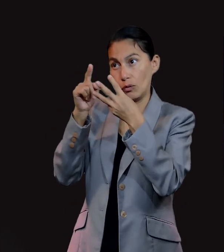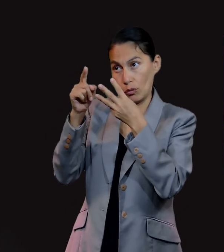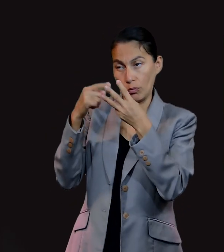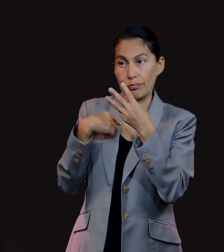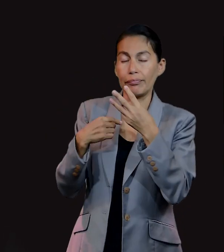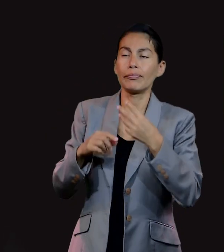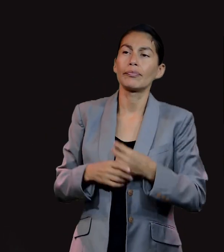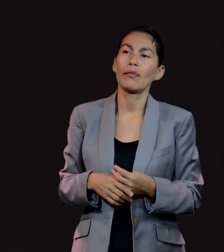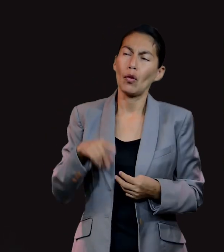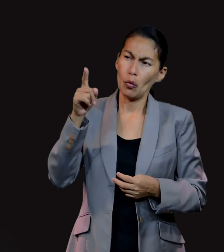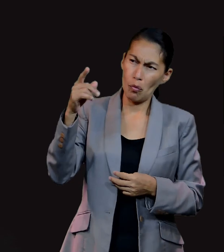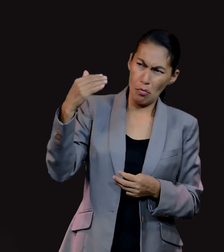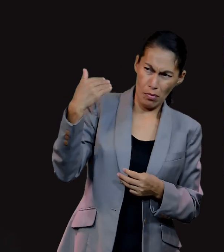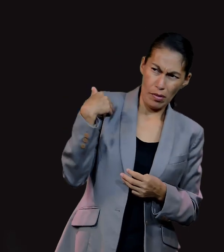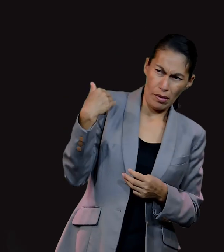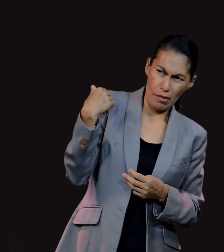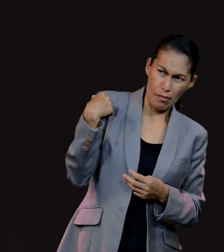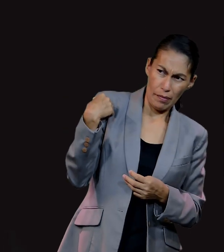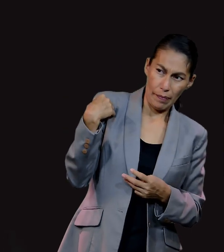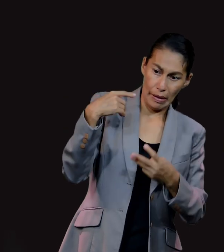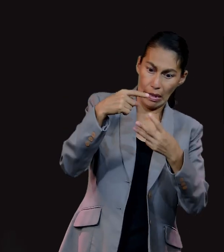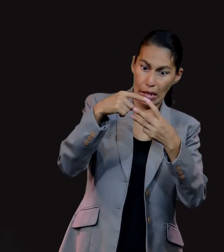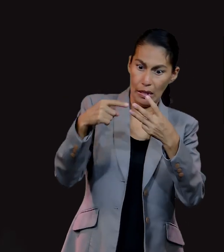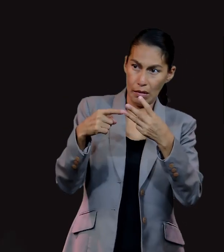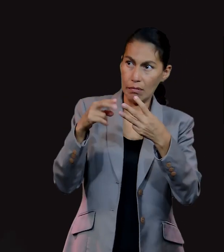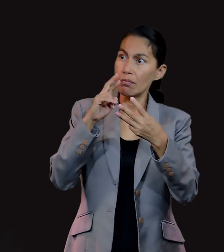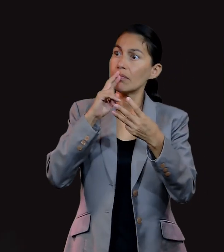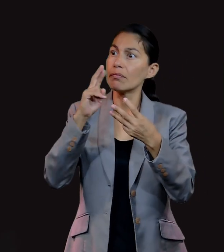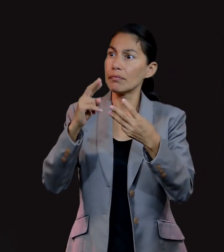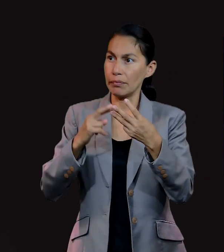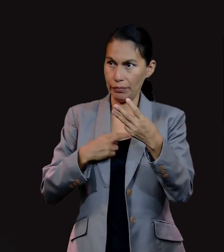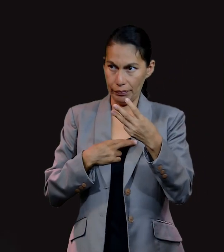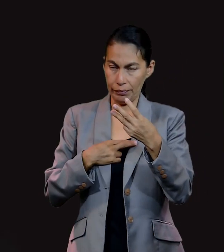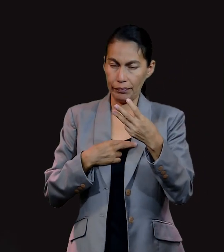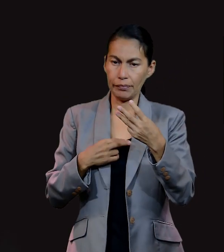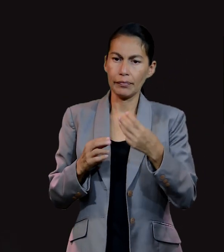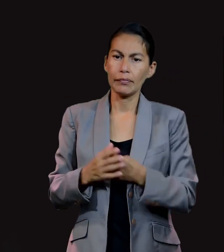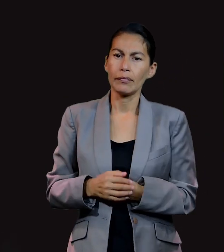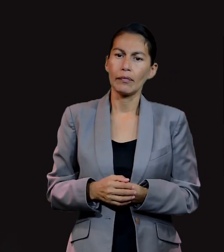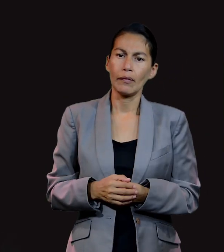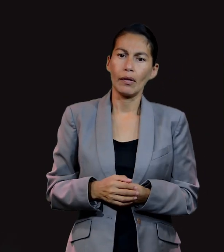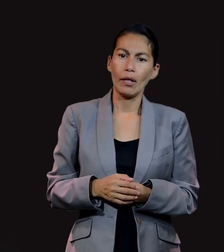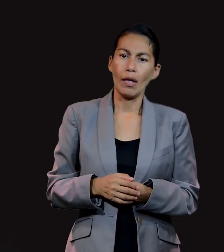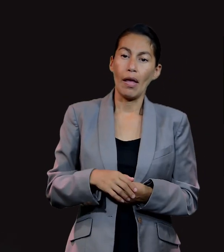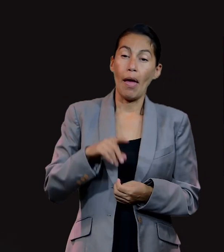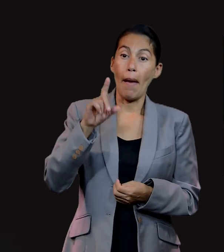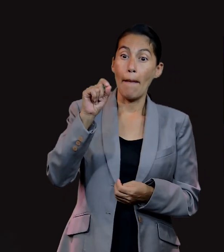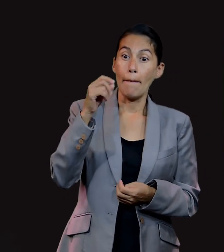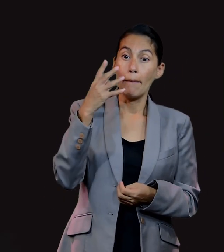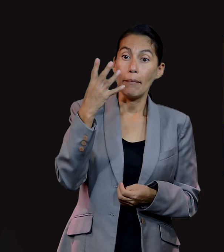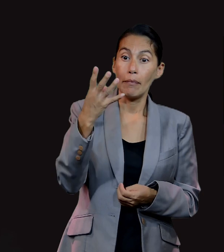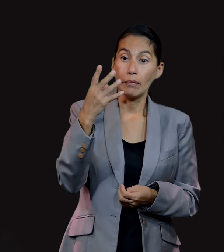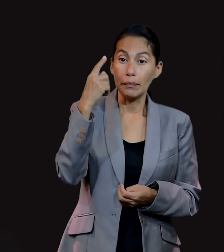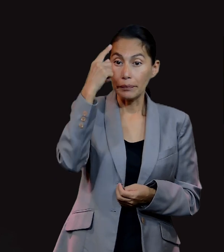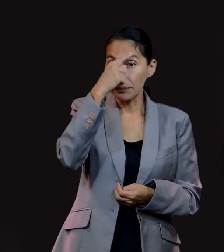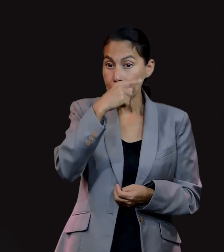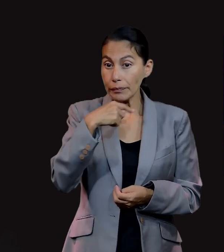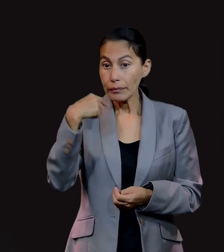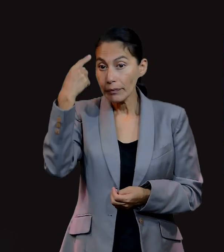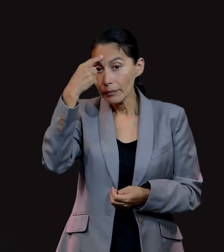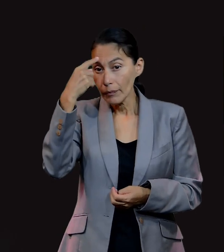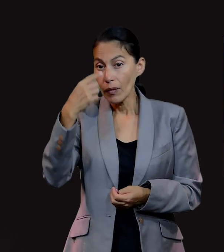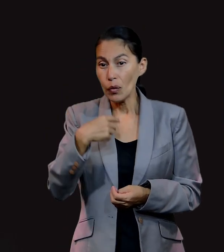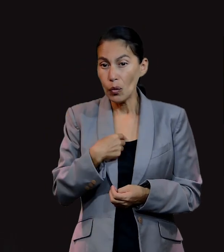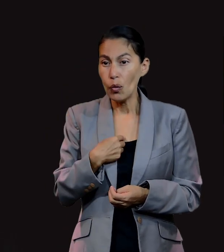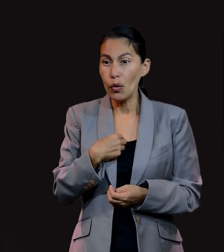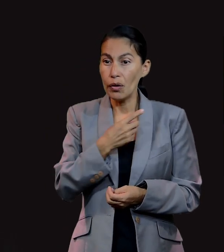y le dije Señor si tú me has llamado muéstrame estas tres cosas había solo tenía 24